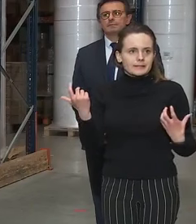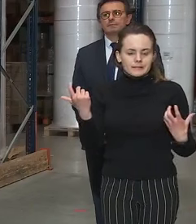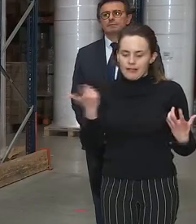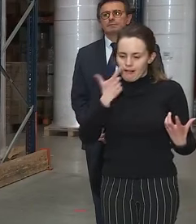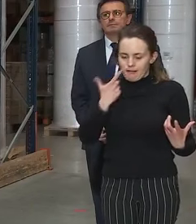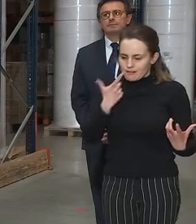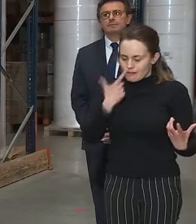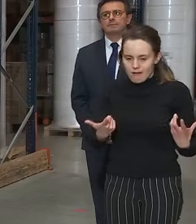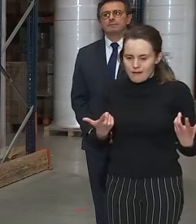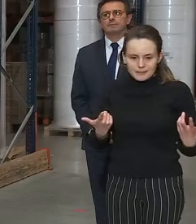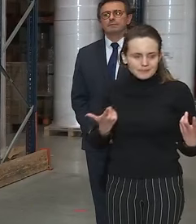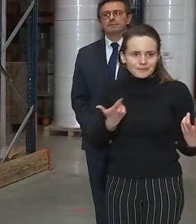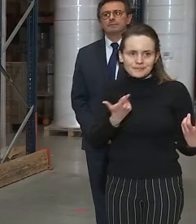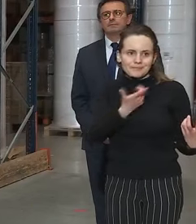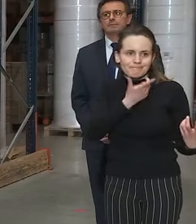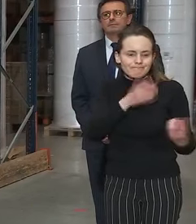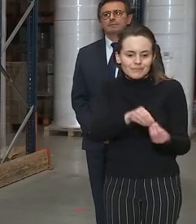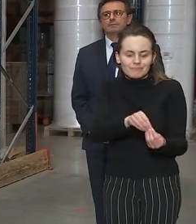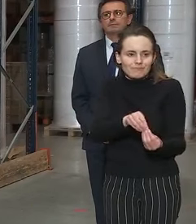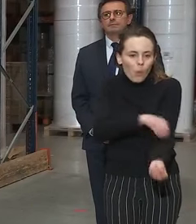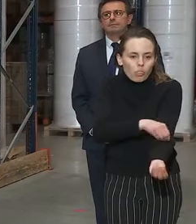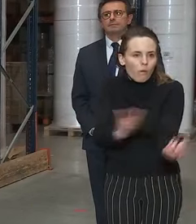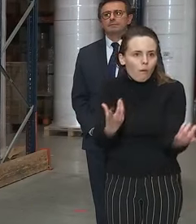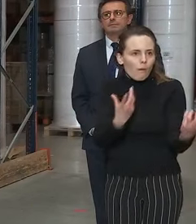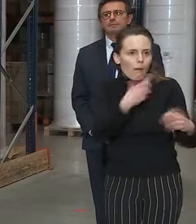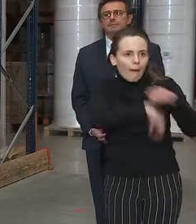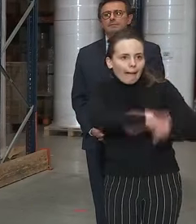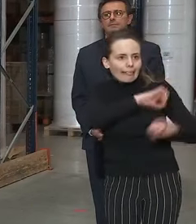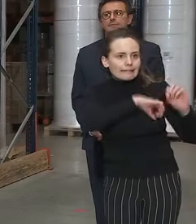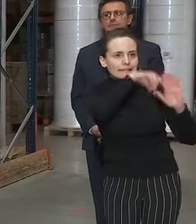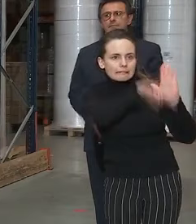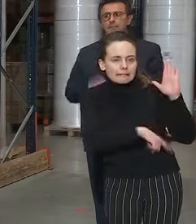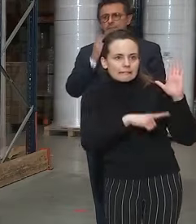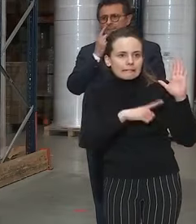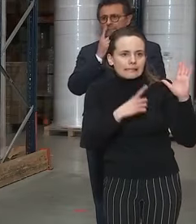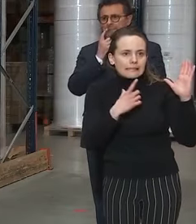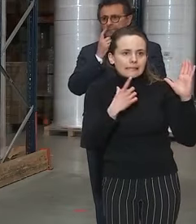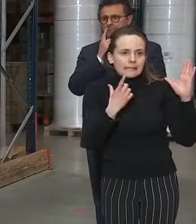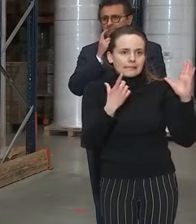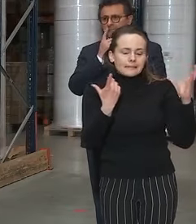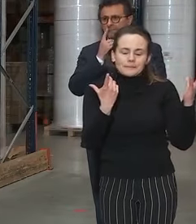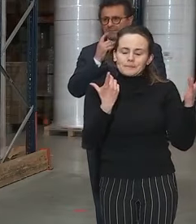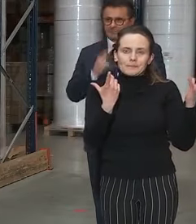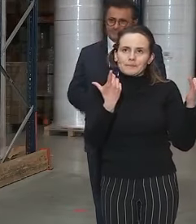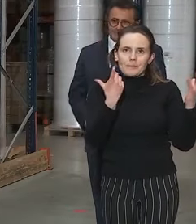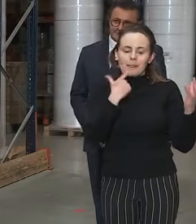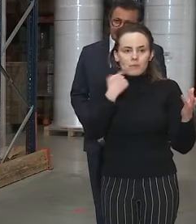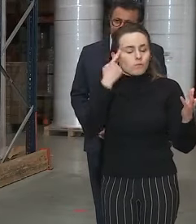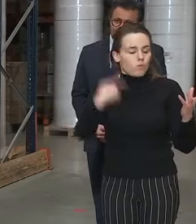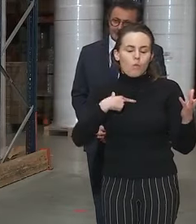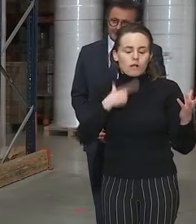trop tôt pour décliner une doctrine, mais je ne veux pas subir. Et donc, ma